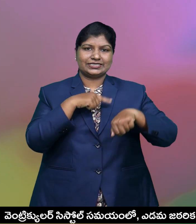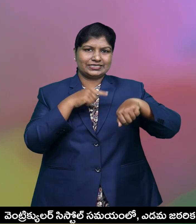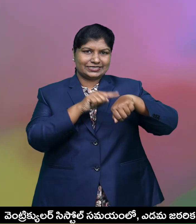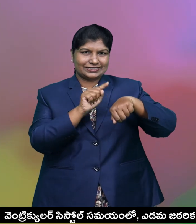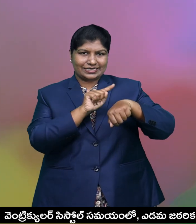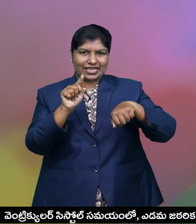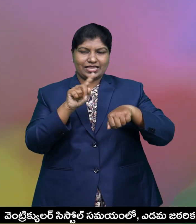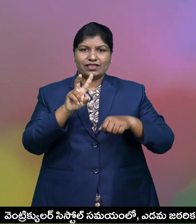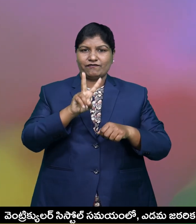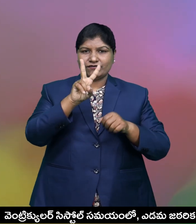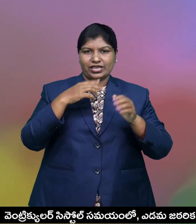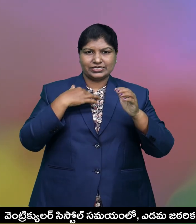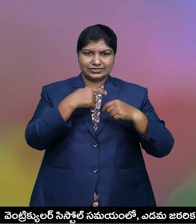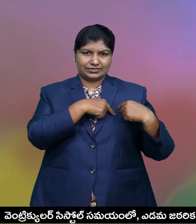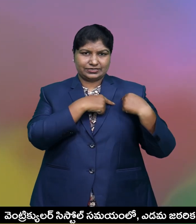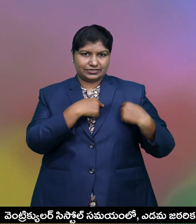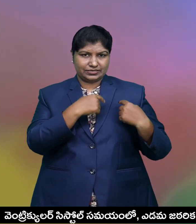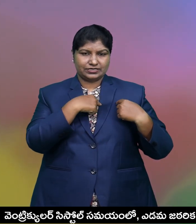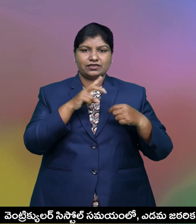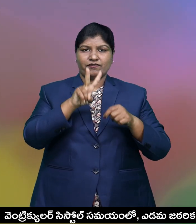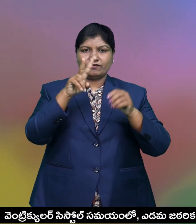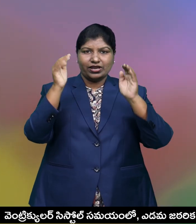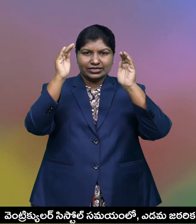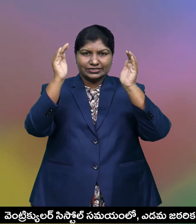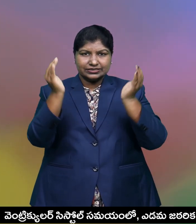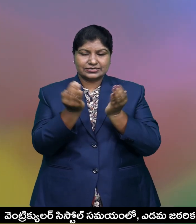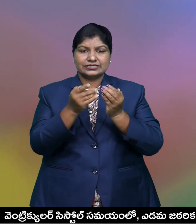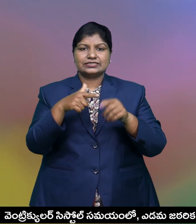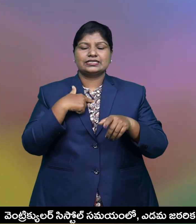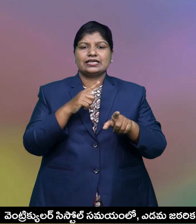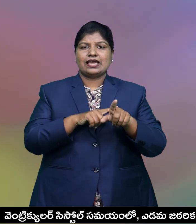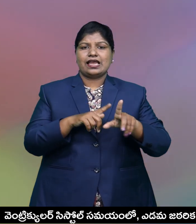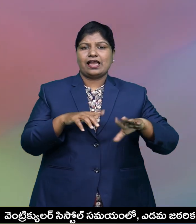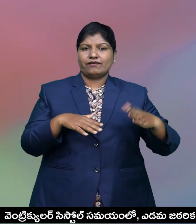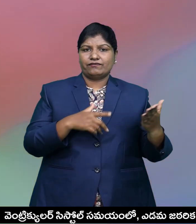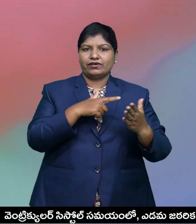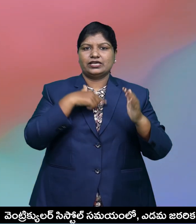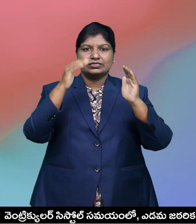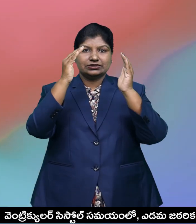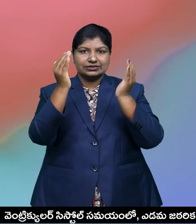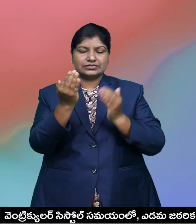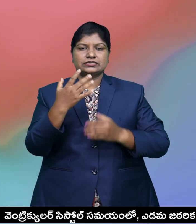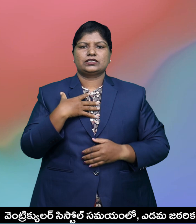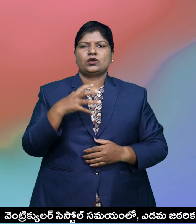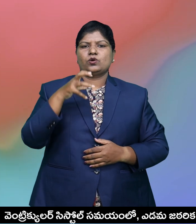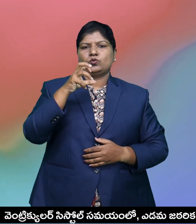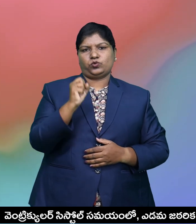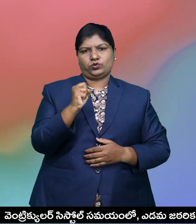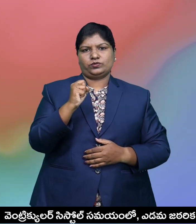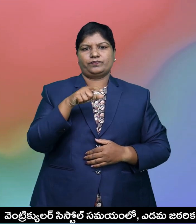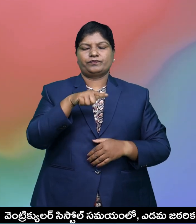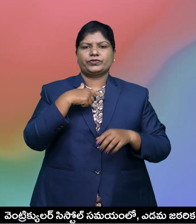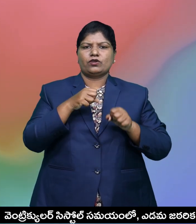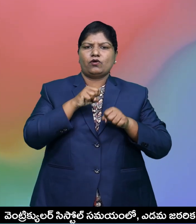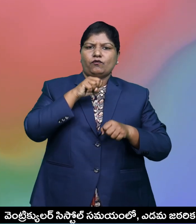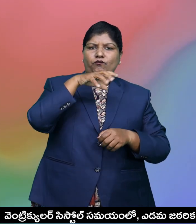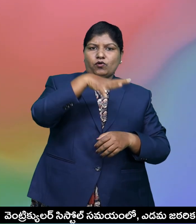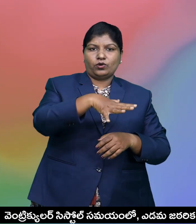వెంట్రిక్యులర్ సిస్టోల్ సమయంలో ఎడమ జఠరిక సంకోచిస్తుంది మరియు బృహద్దమనిలోకి రక్తాన్ని బలవంతం